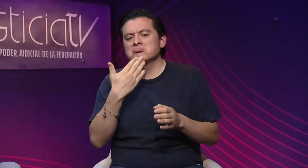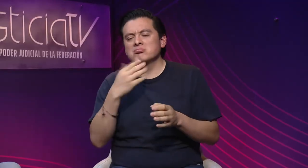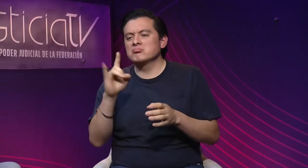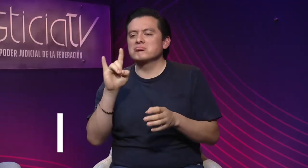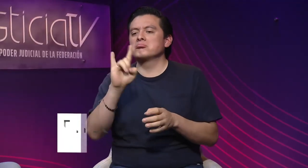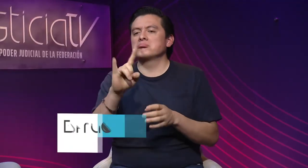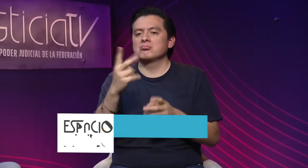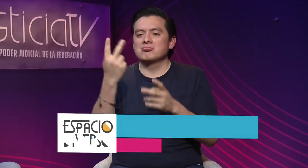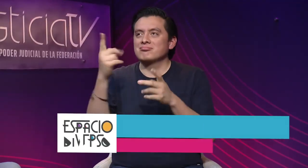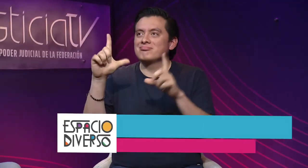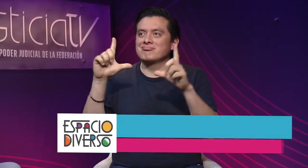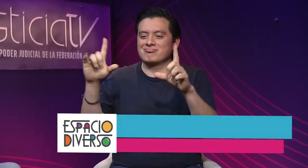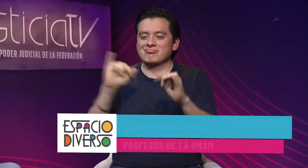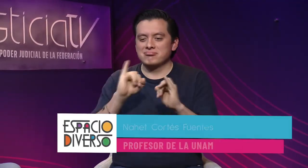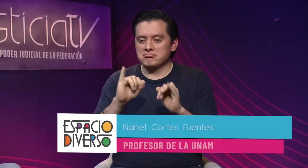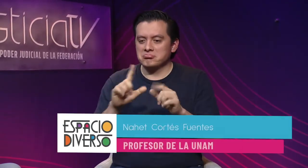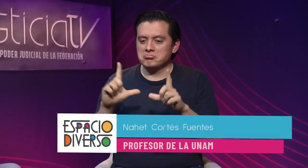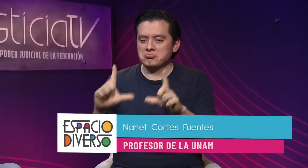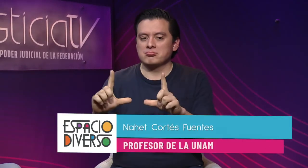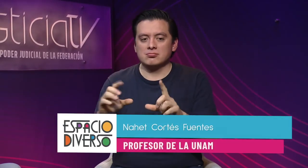sordas, ¿no? Y a lo mejor, no sé,